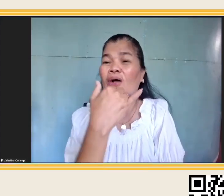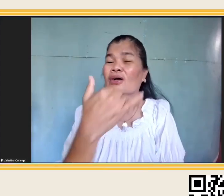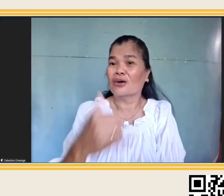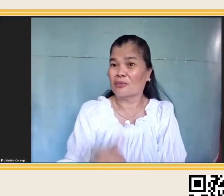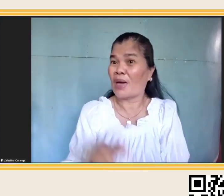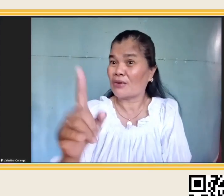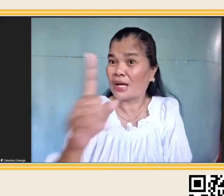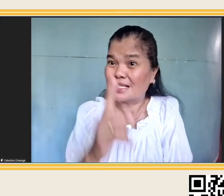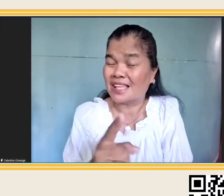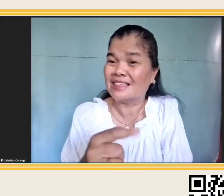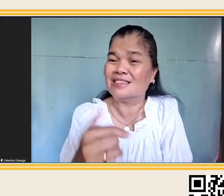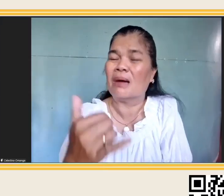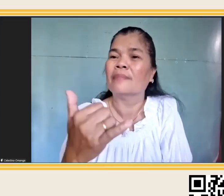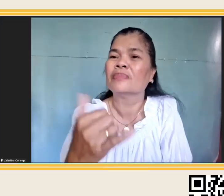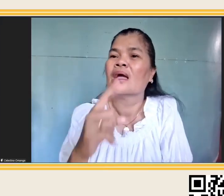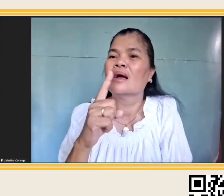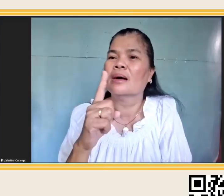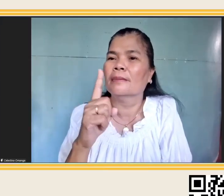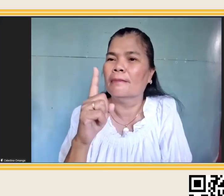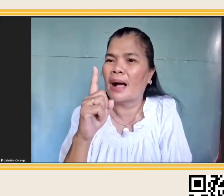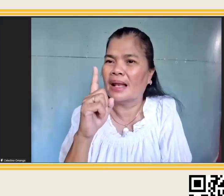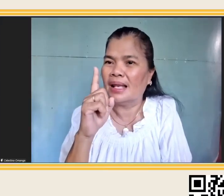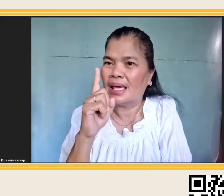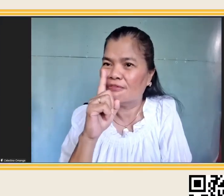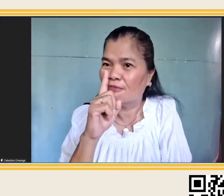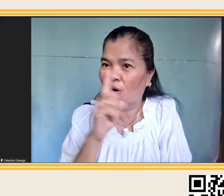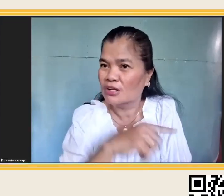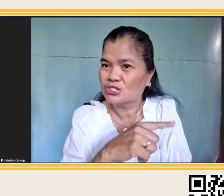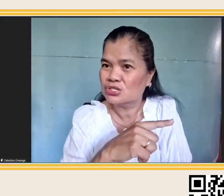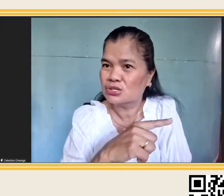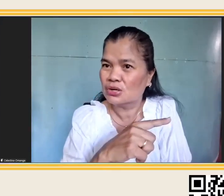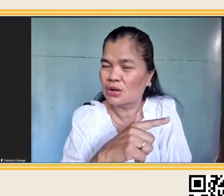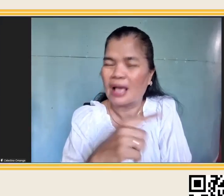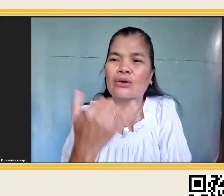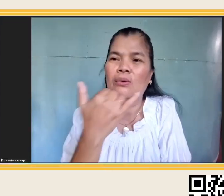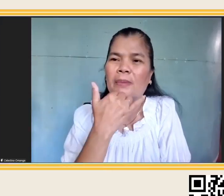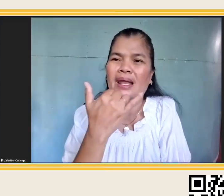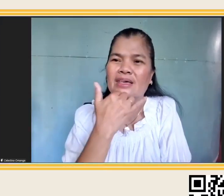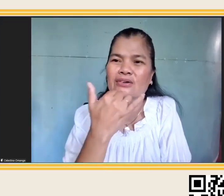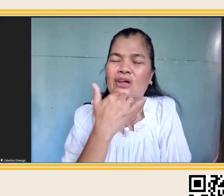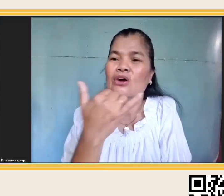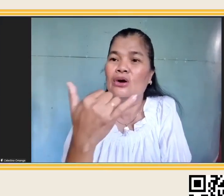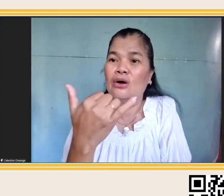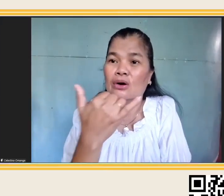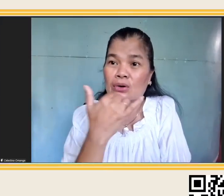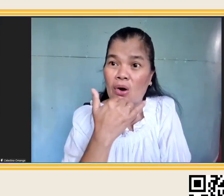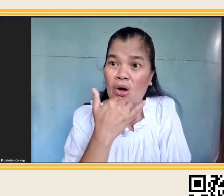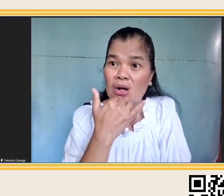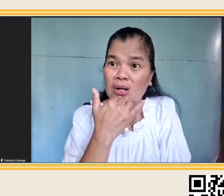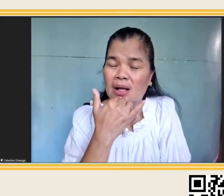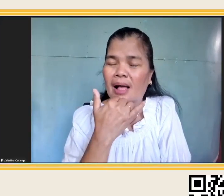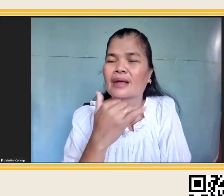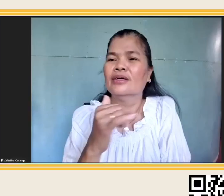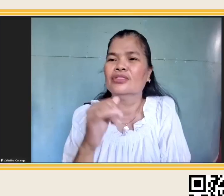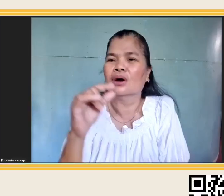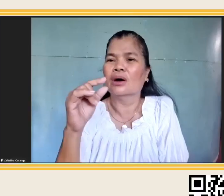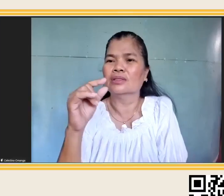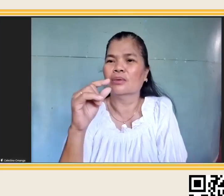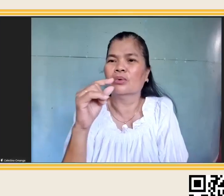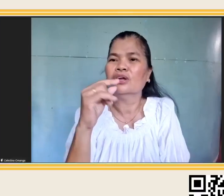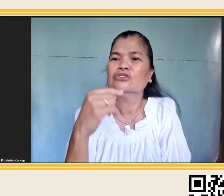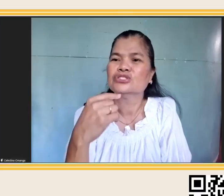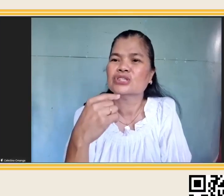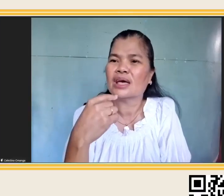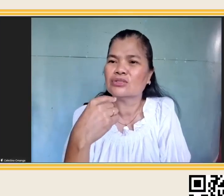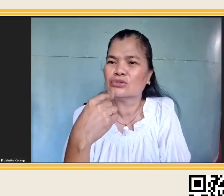akin. Meron ka ng sentence, di ba? Mali, false, ay wrong pala yun. Wrong,